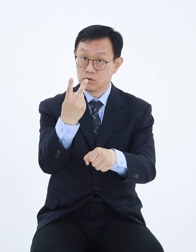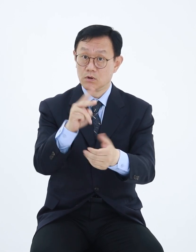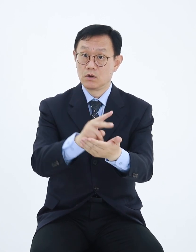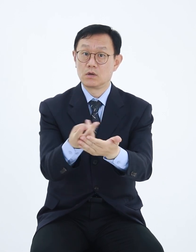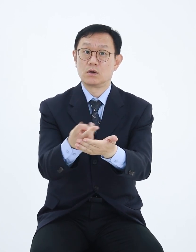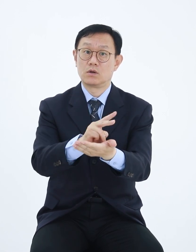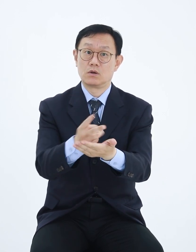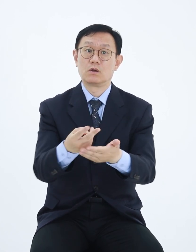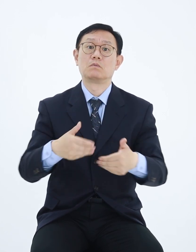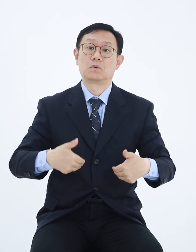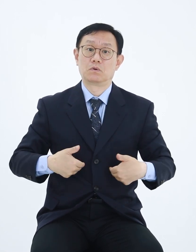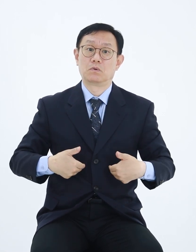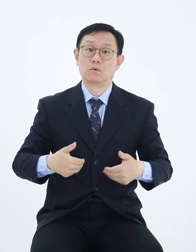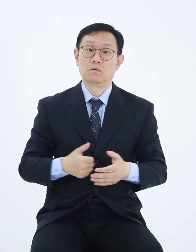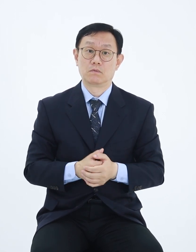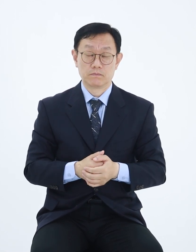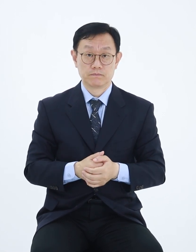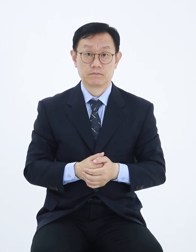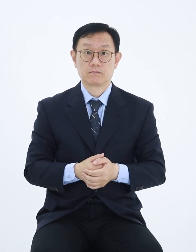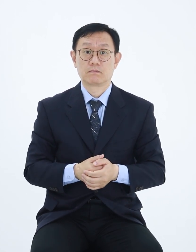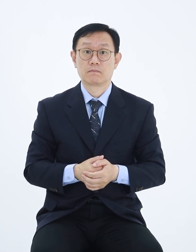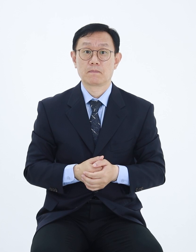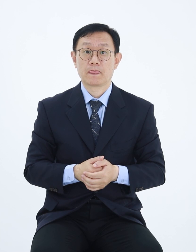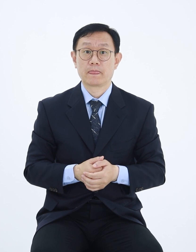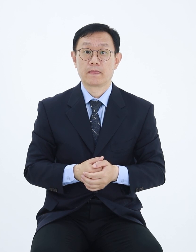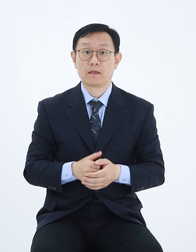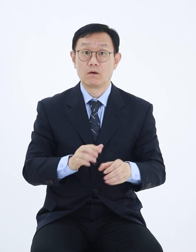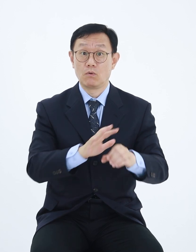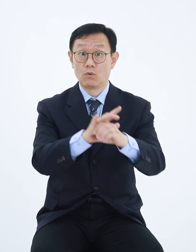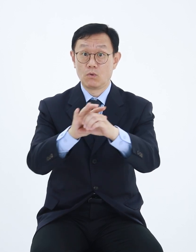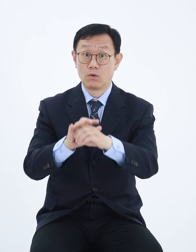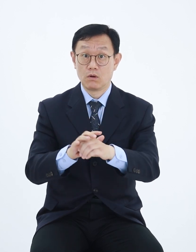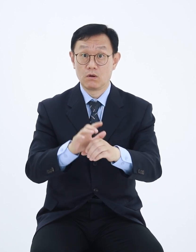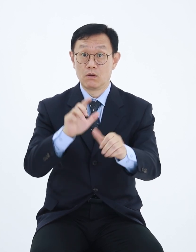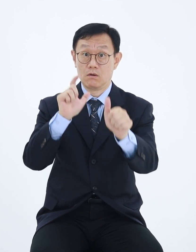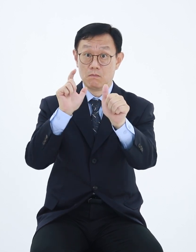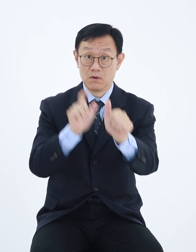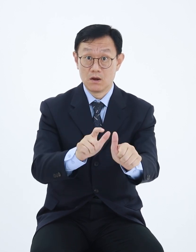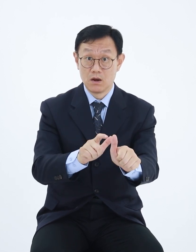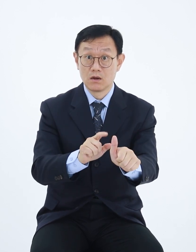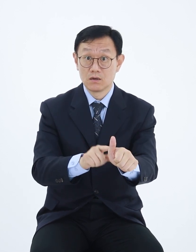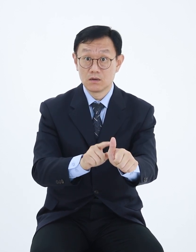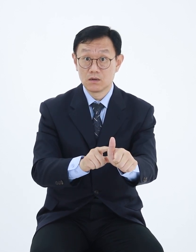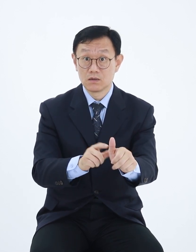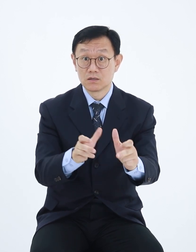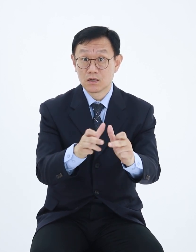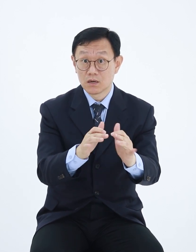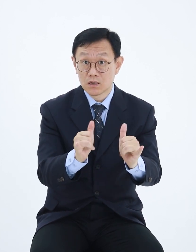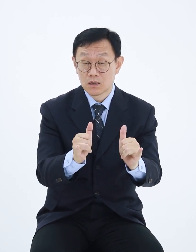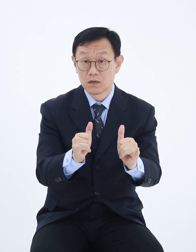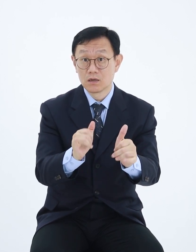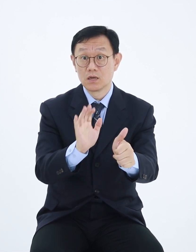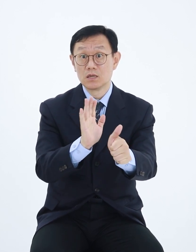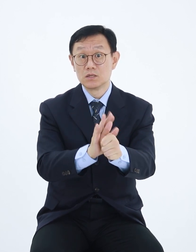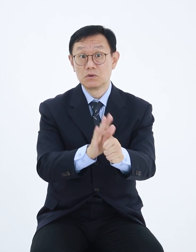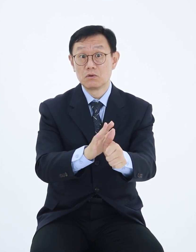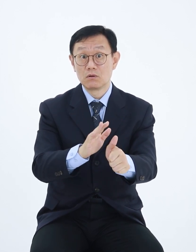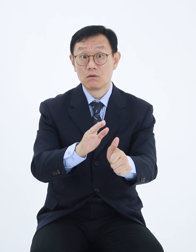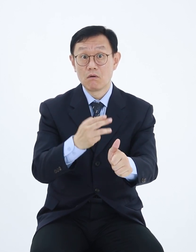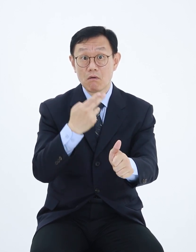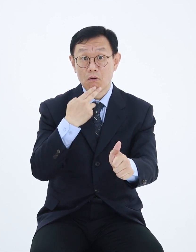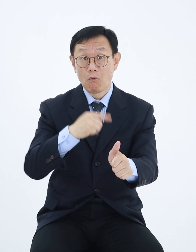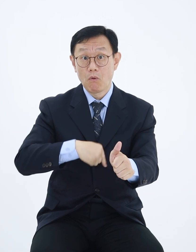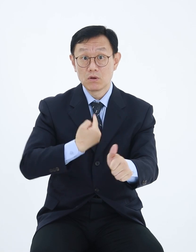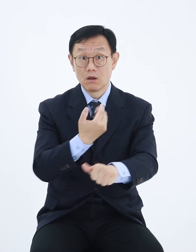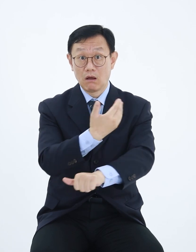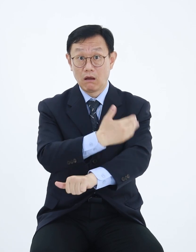체위 변경을 해주어야 합니다. 사실 코로나19 확진 판정을 받은 중증 장애인이 지원 없이 혼자